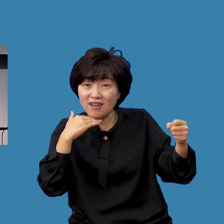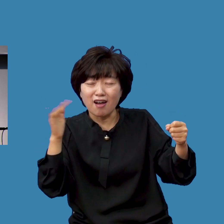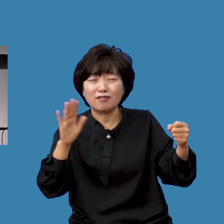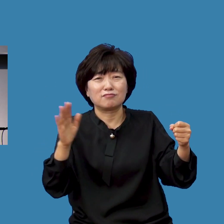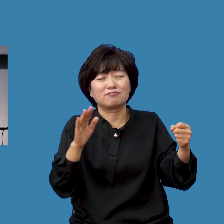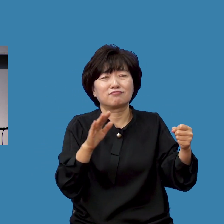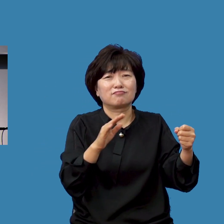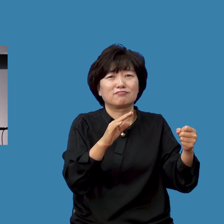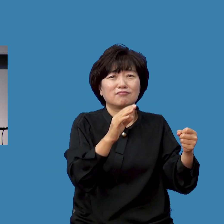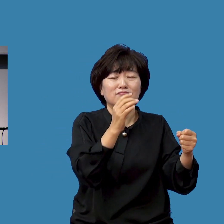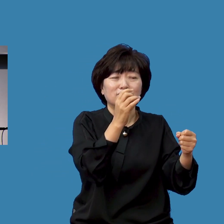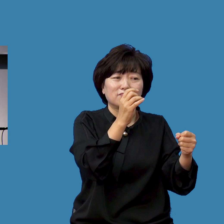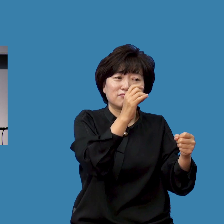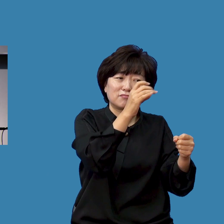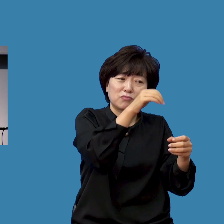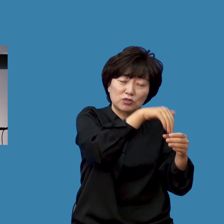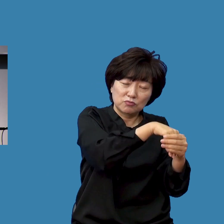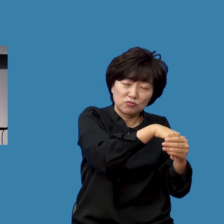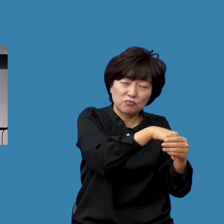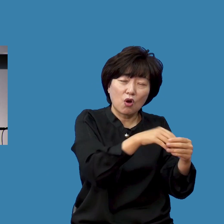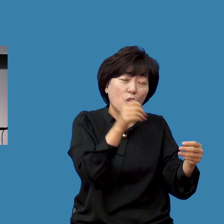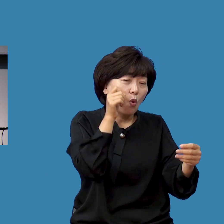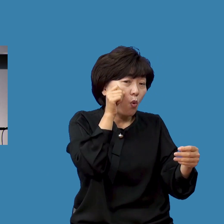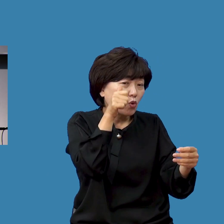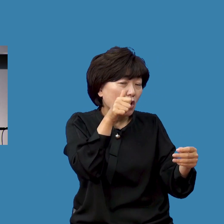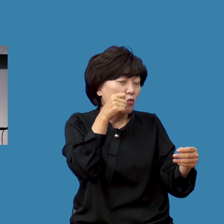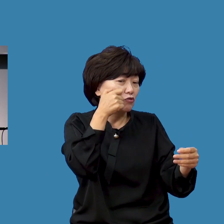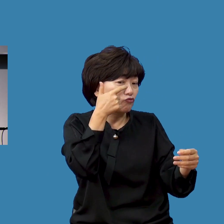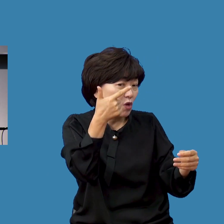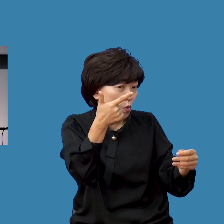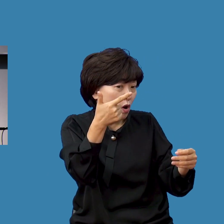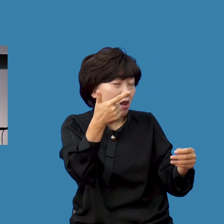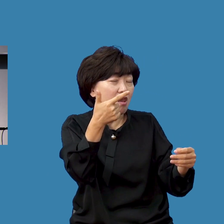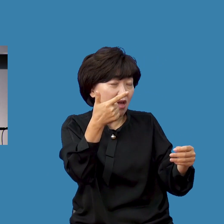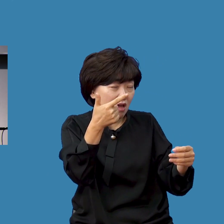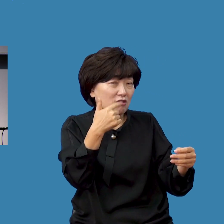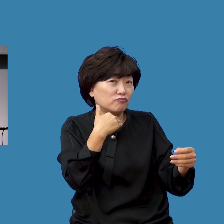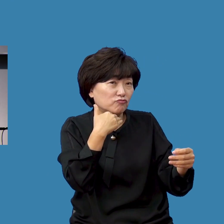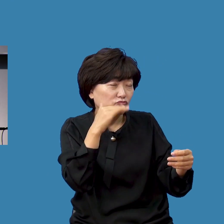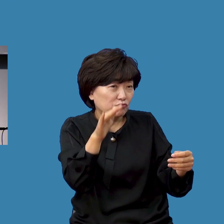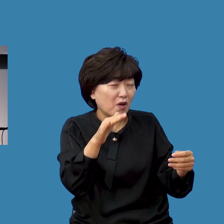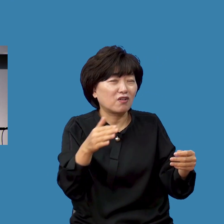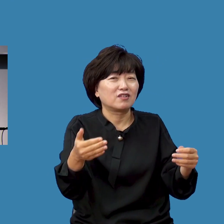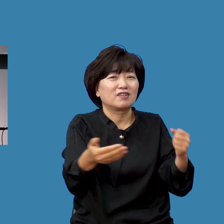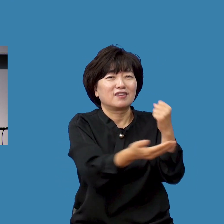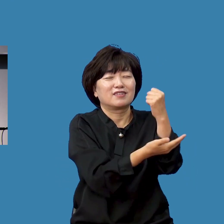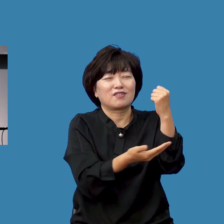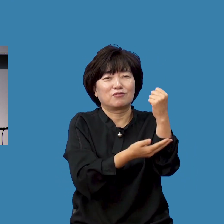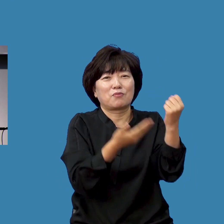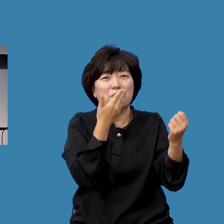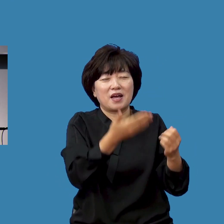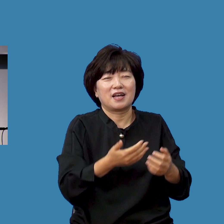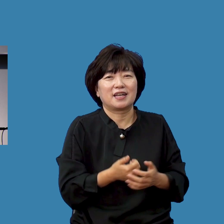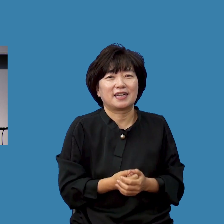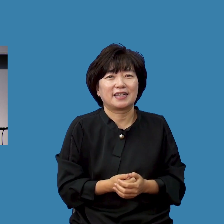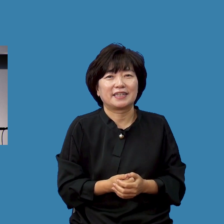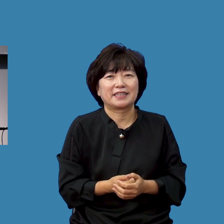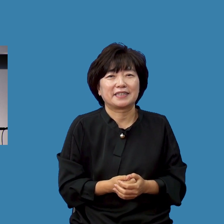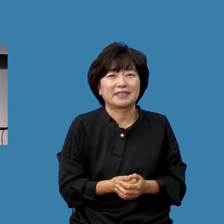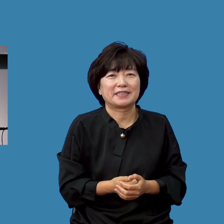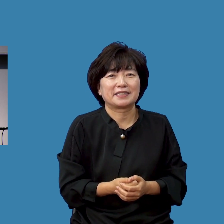아니에요. 한 5개월, 6개월 정도 지나면, 봄에 심으면 가을에 뭔가가 나와요. 그래서